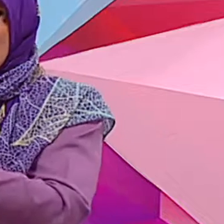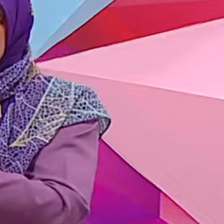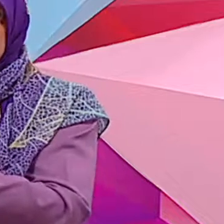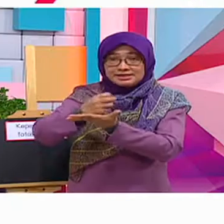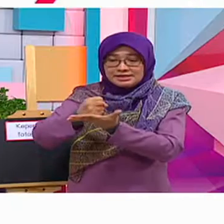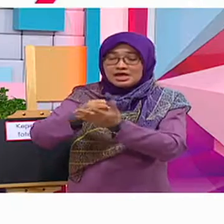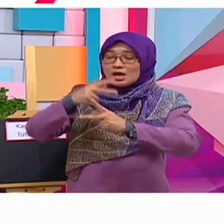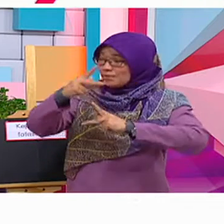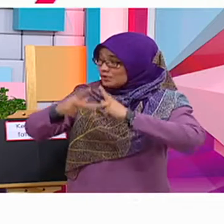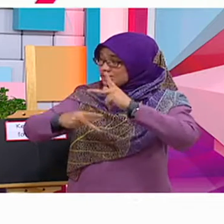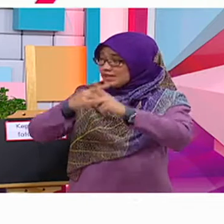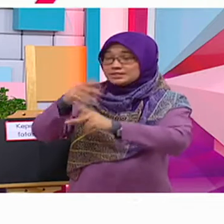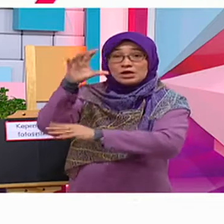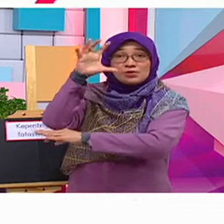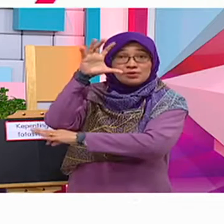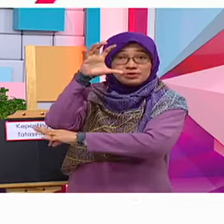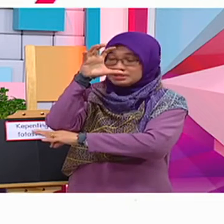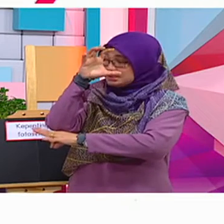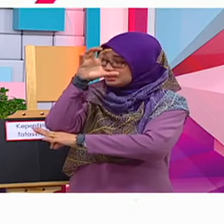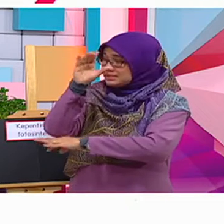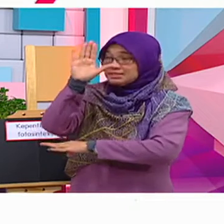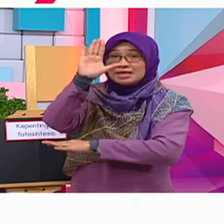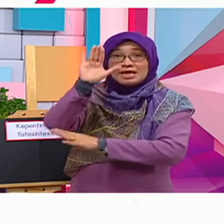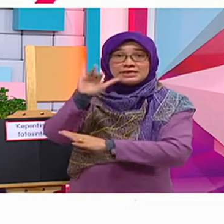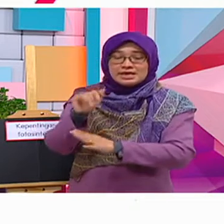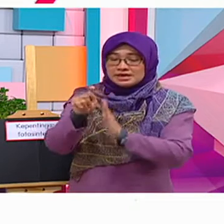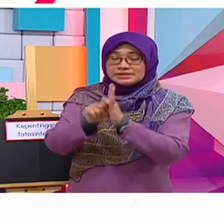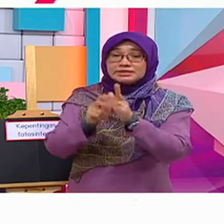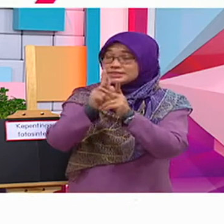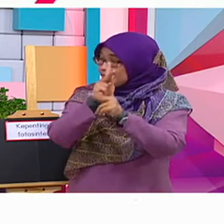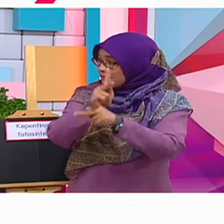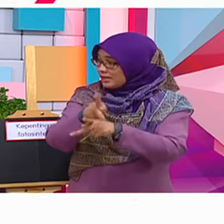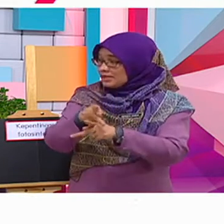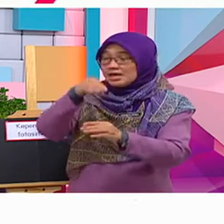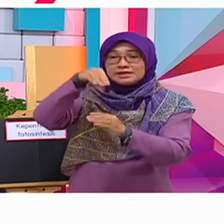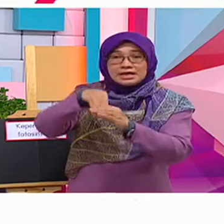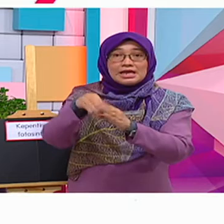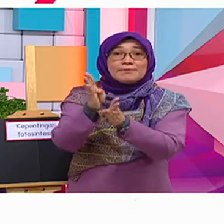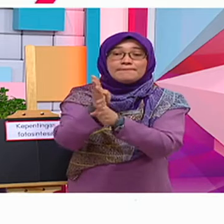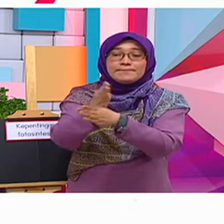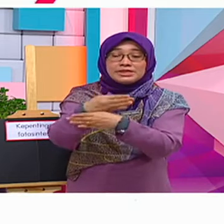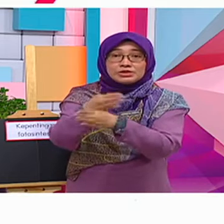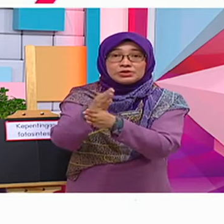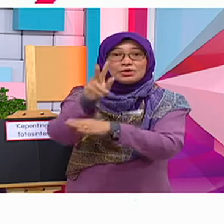hasil proses fotosintesis yang tersimpan dalam bentuk